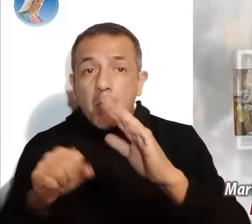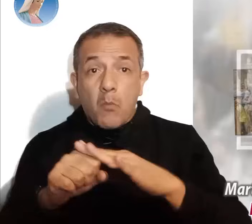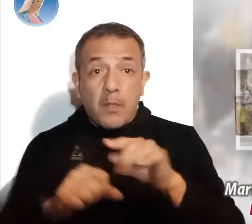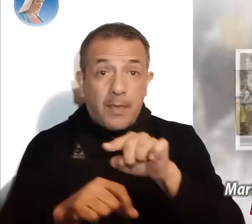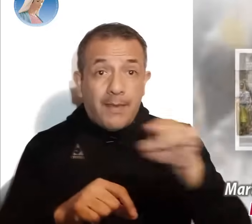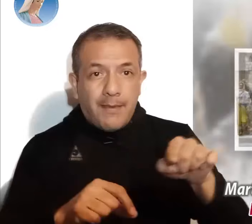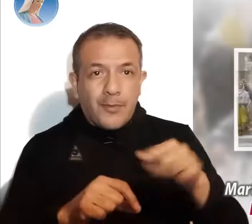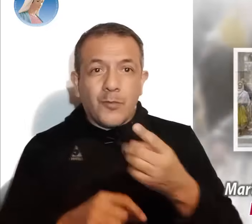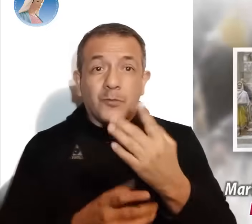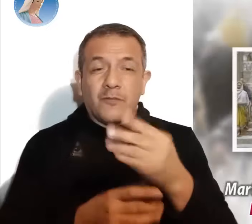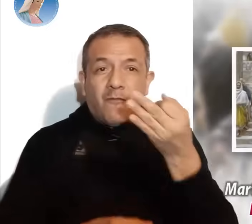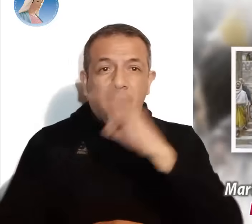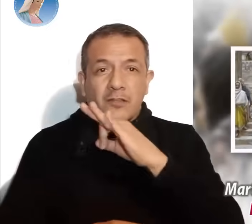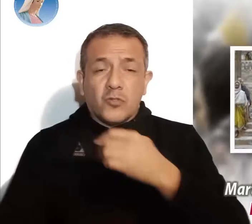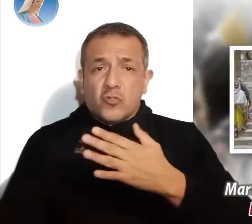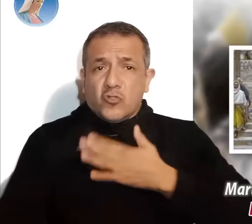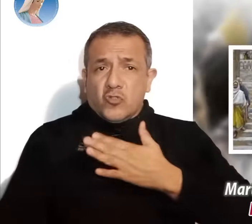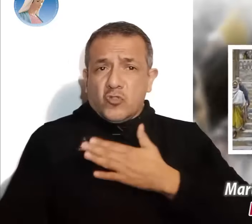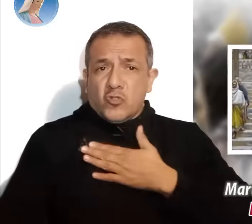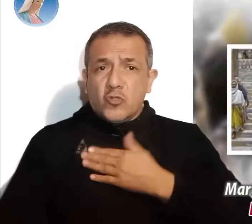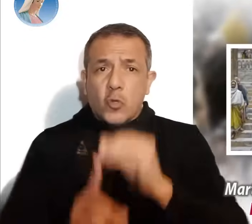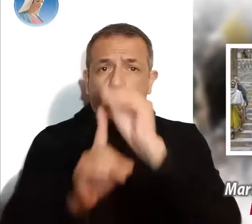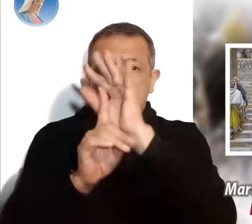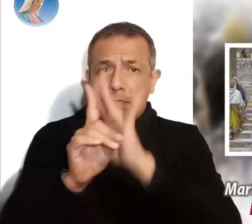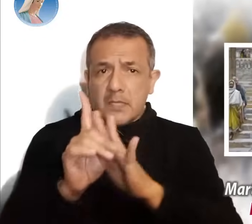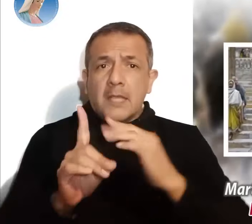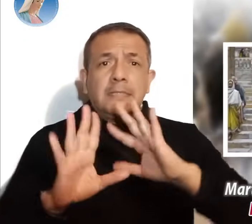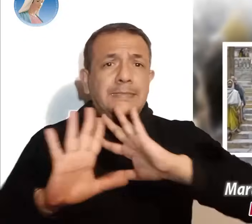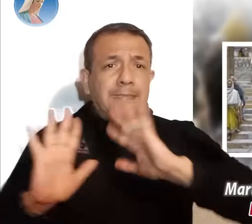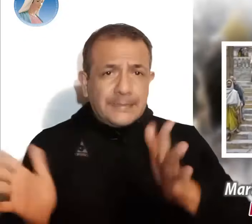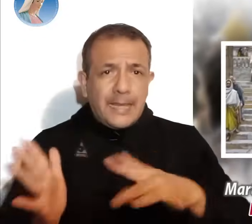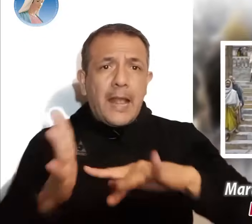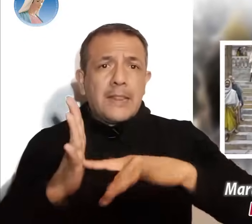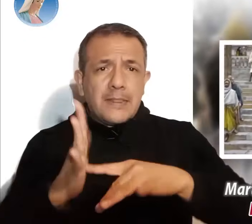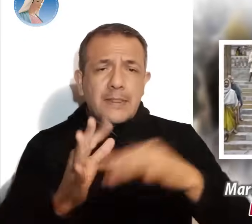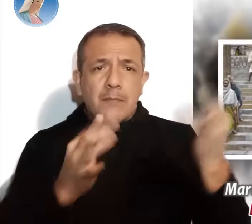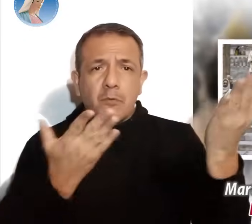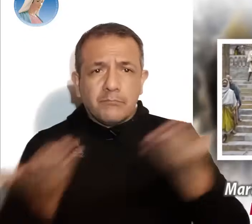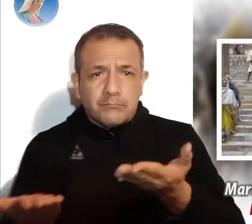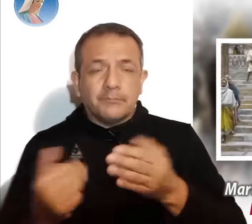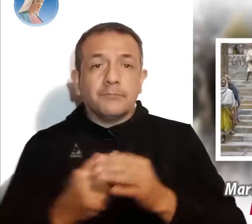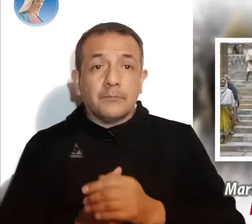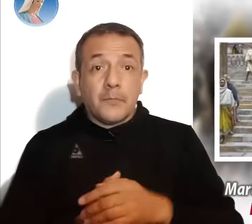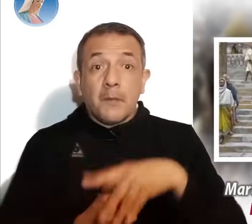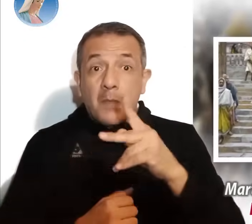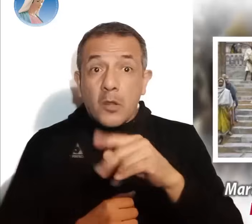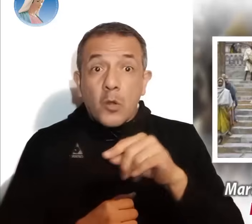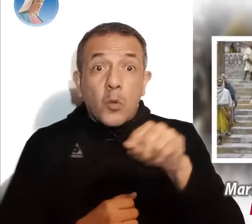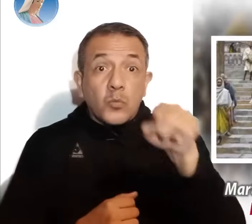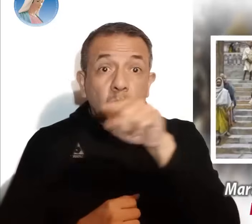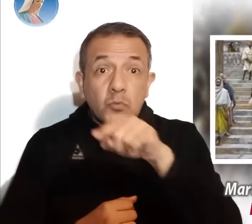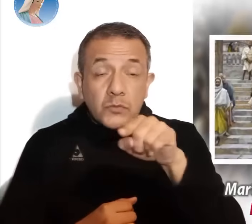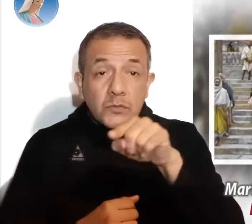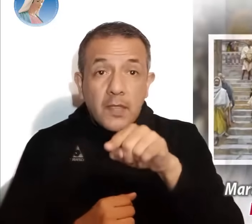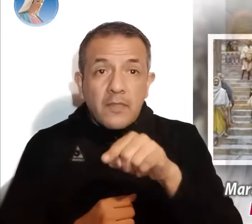mi nombre y dirán: yo soy el Mesías, el tiempo ha llegado. Pero no les hagan caso. Cuando oigan hablar